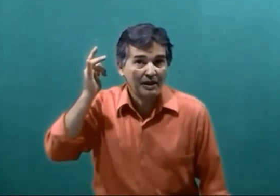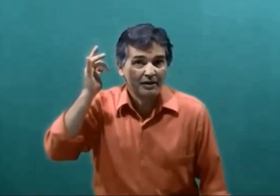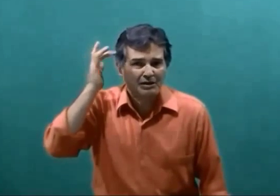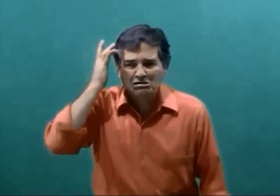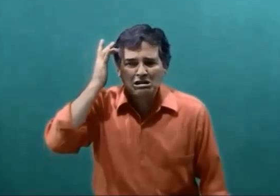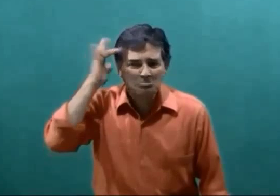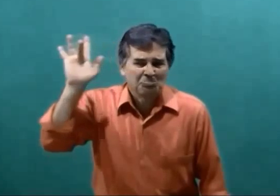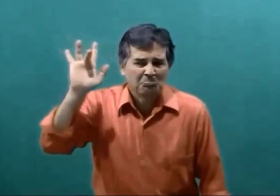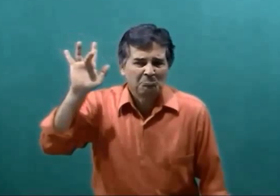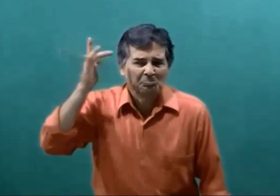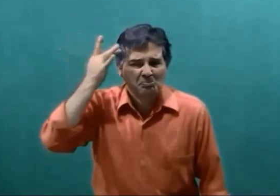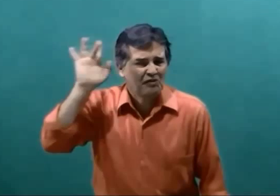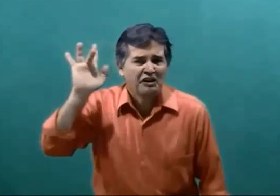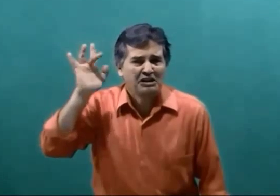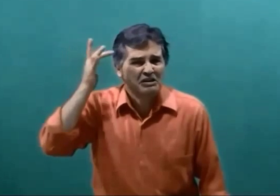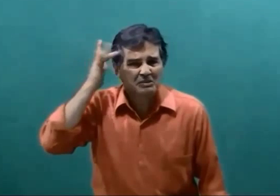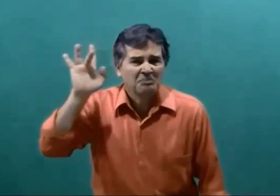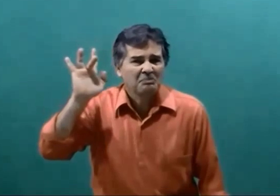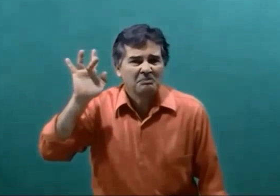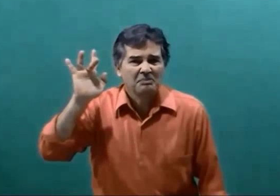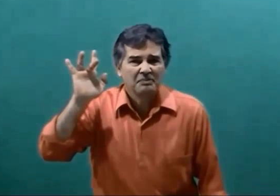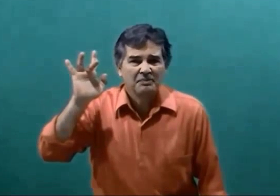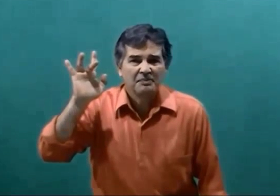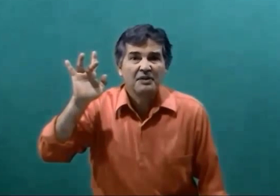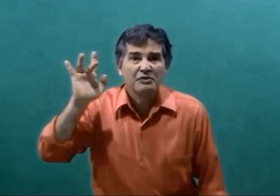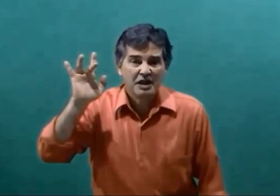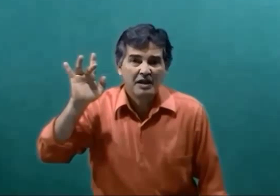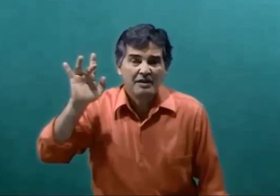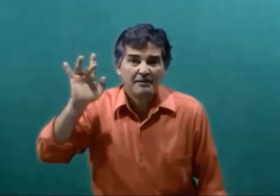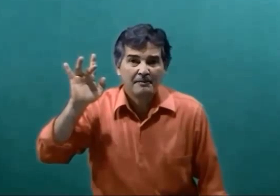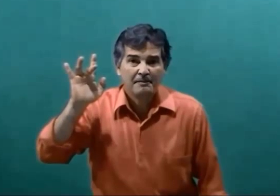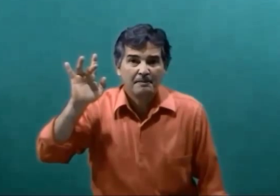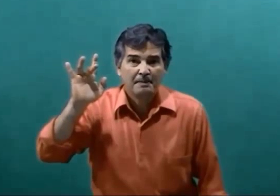amanhã. E para frente, não sei.